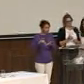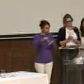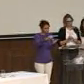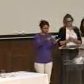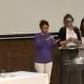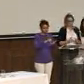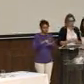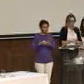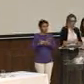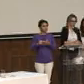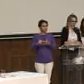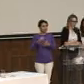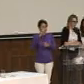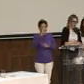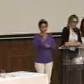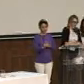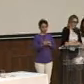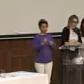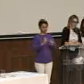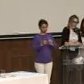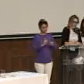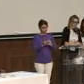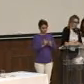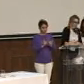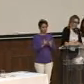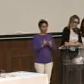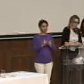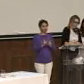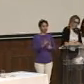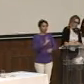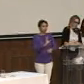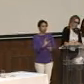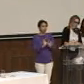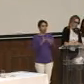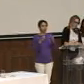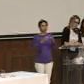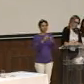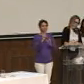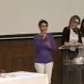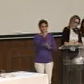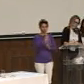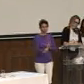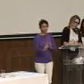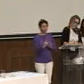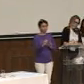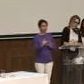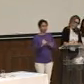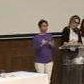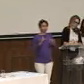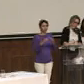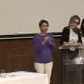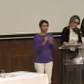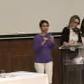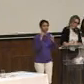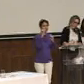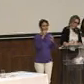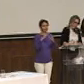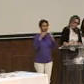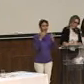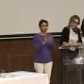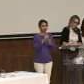de diretor de administração, comissões de ética, conselho gestor, conselho superior, colégio de